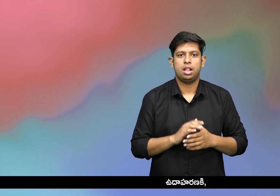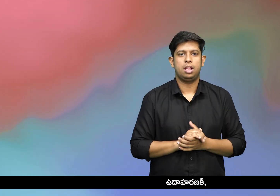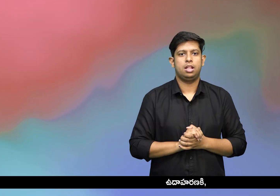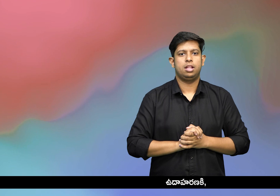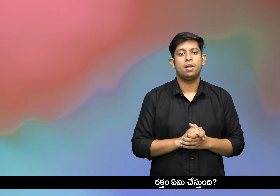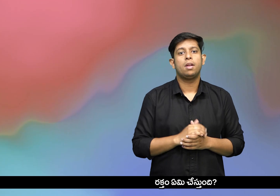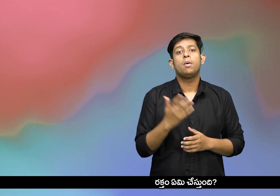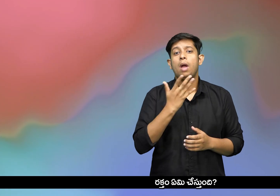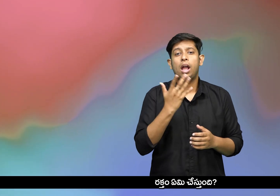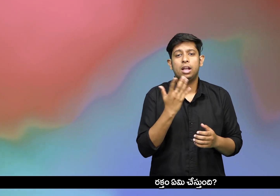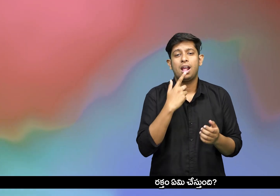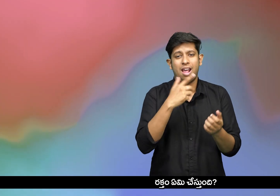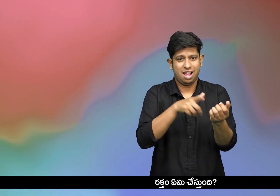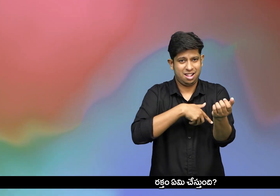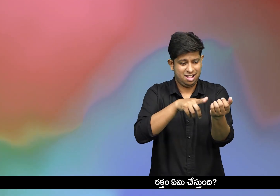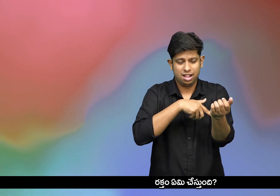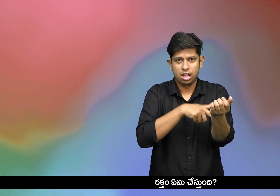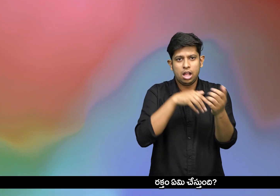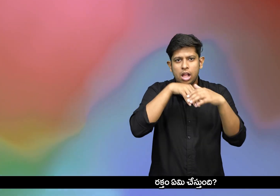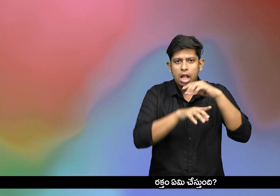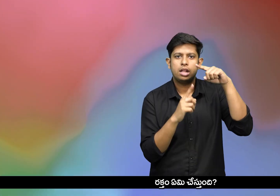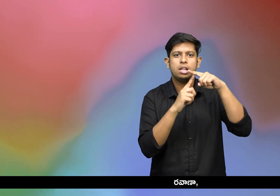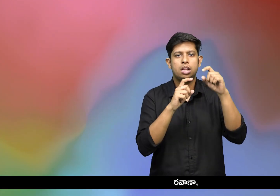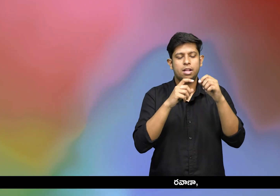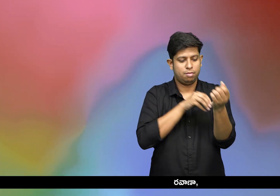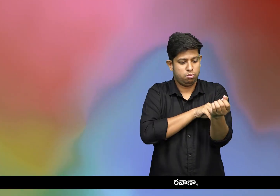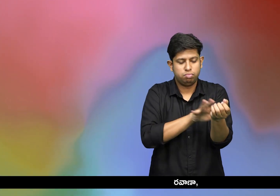ఉదాహరణకి, రక్తం ఏమి చేస్తుంది? రవాణా.